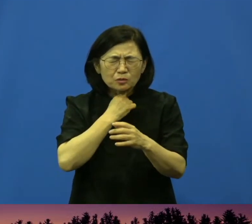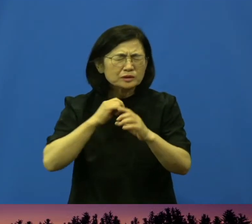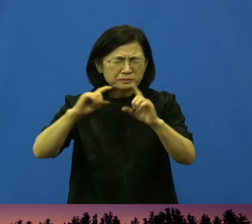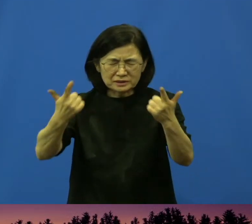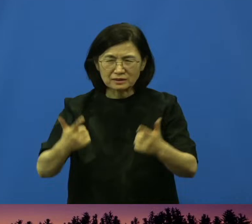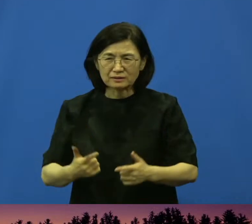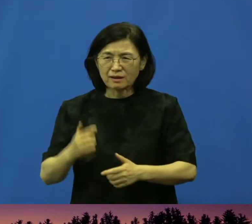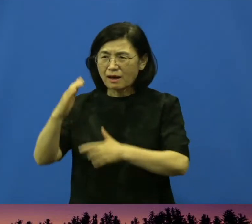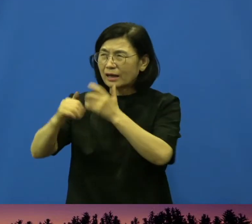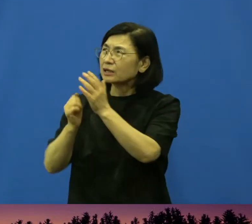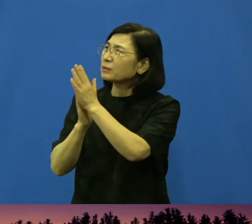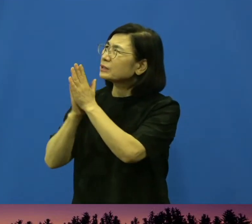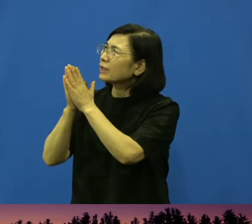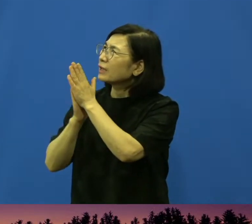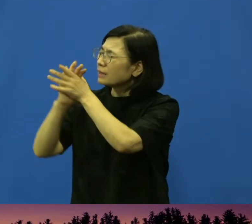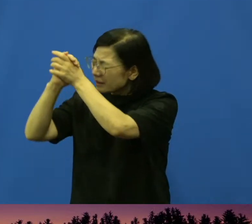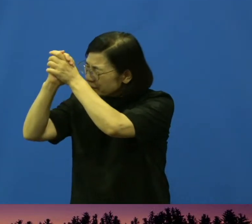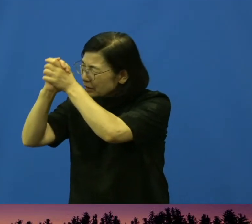않아.